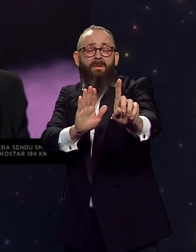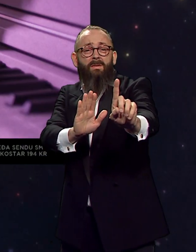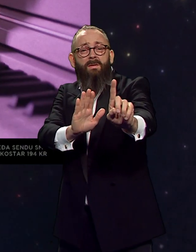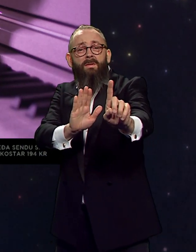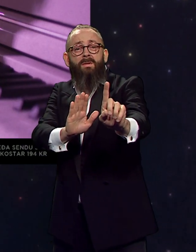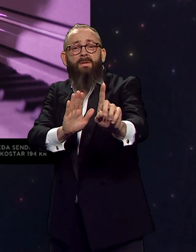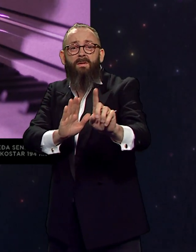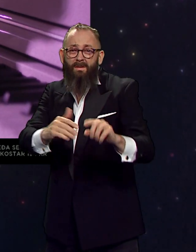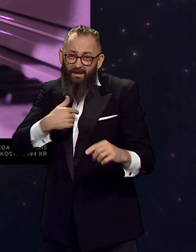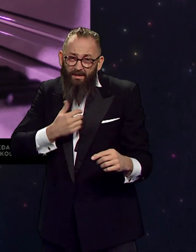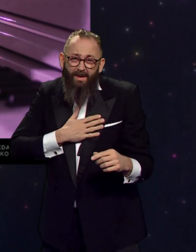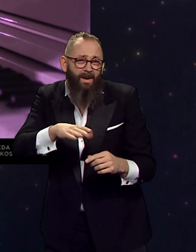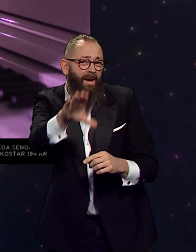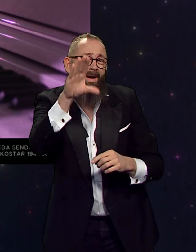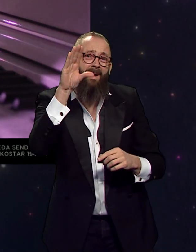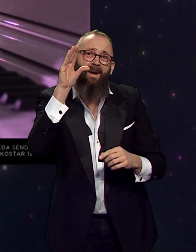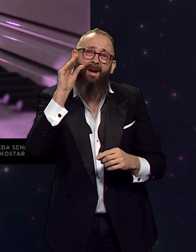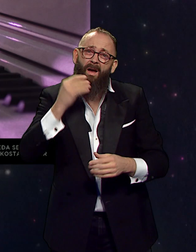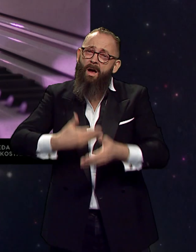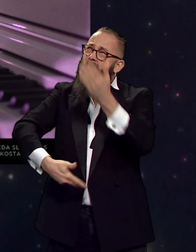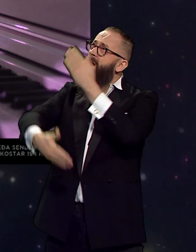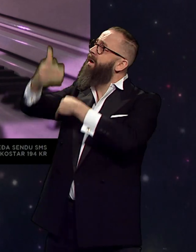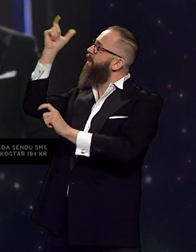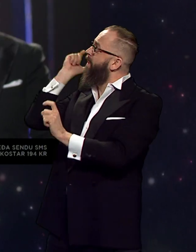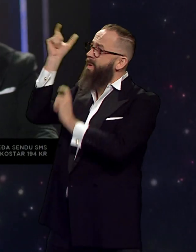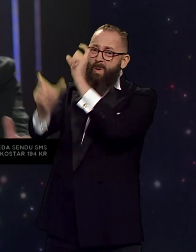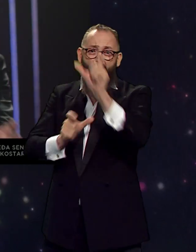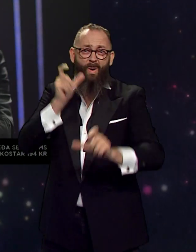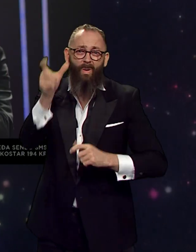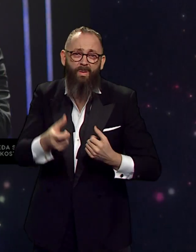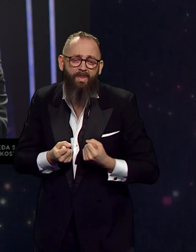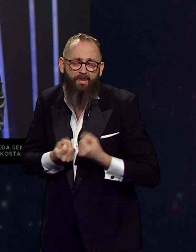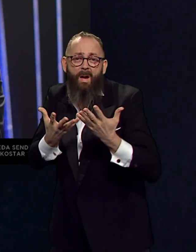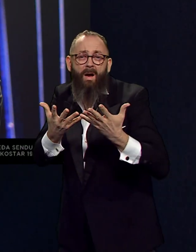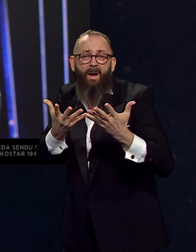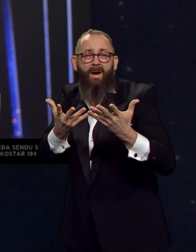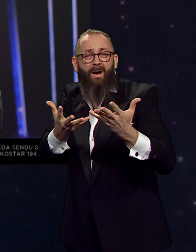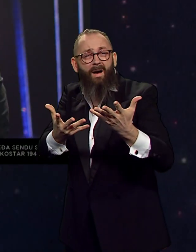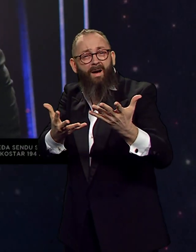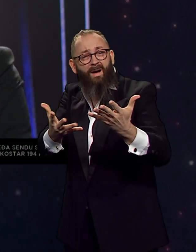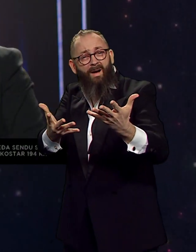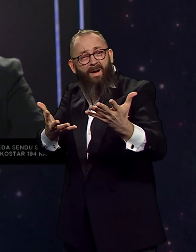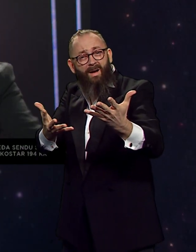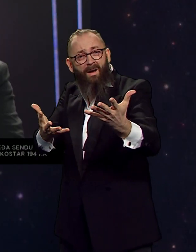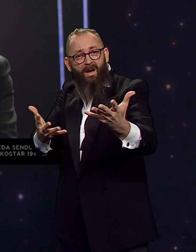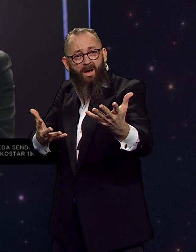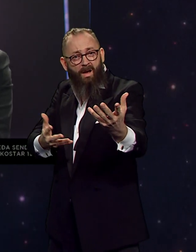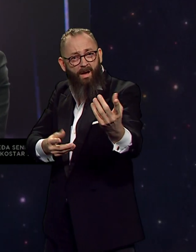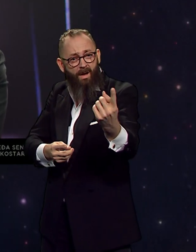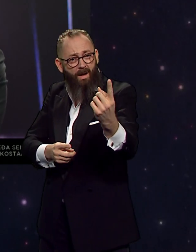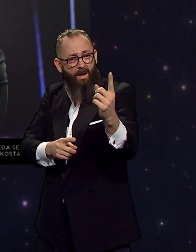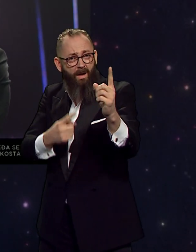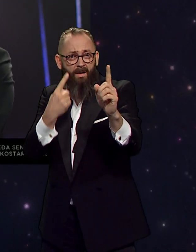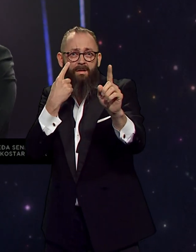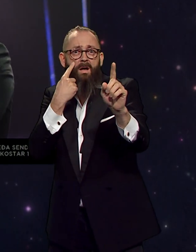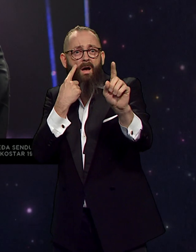kveður ég vil heyra aftur orðin sem sagðum áður fyrr kiss og tár